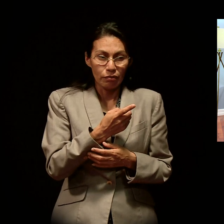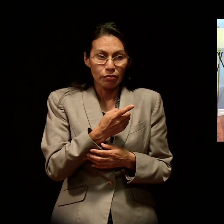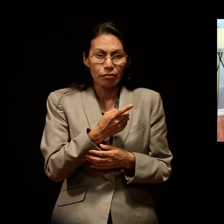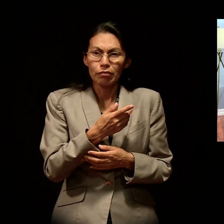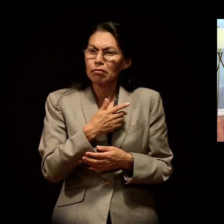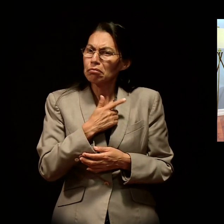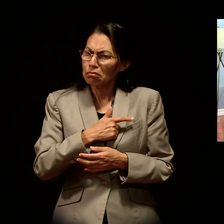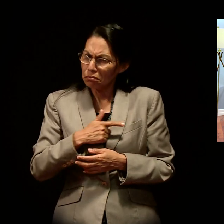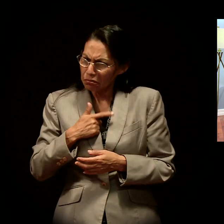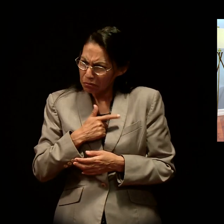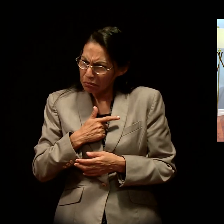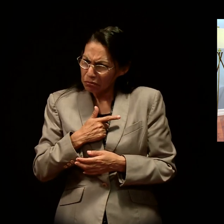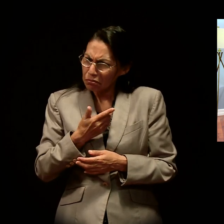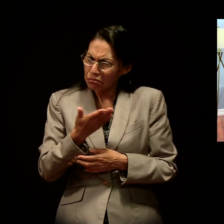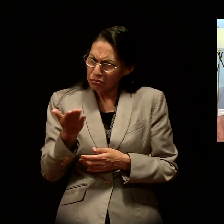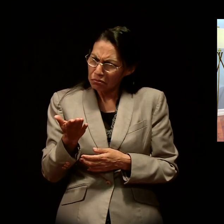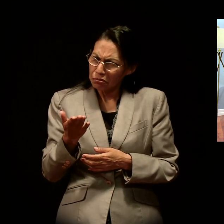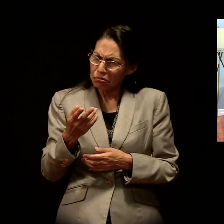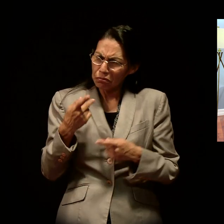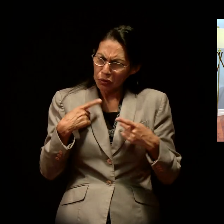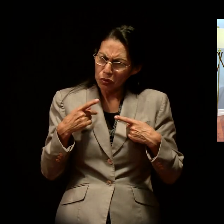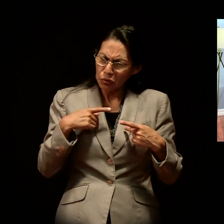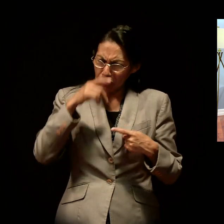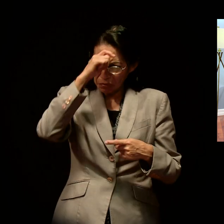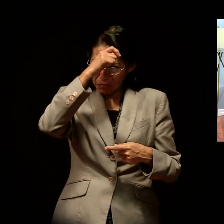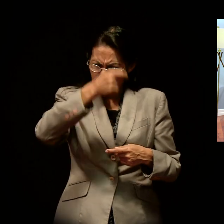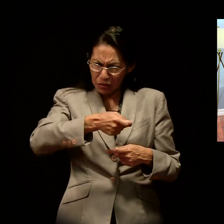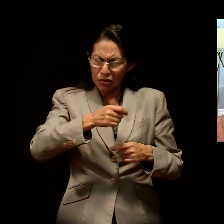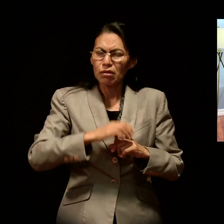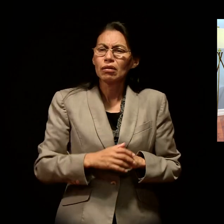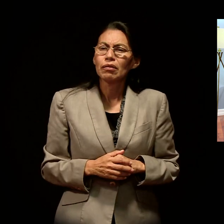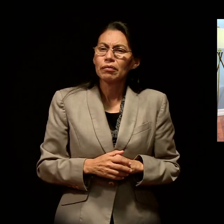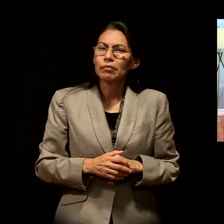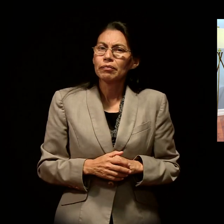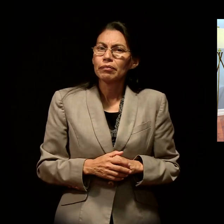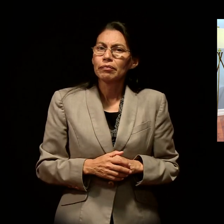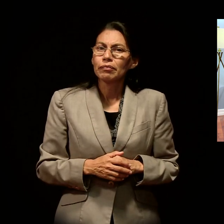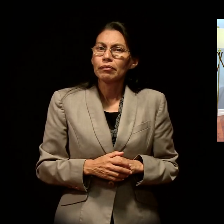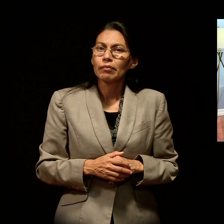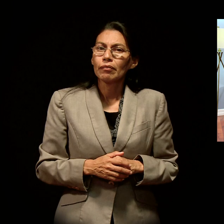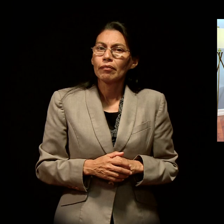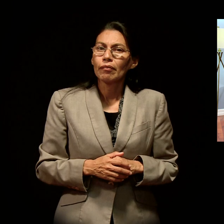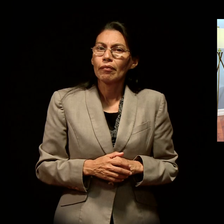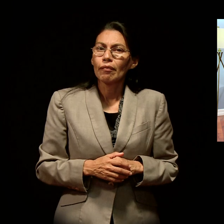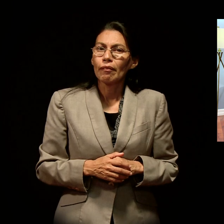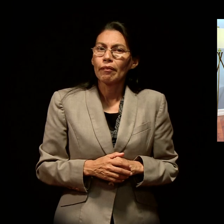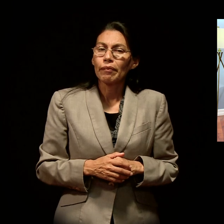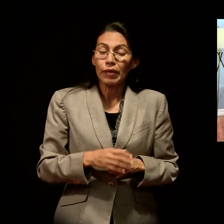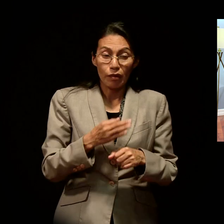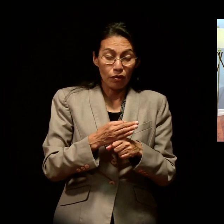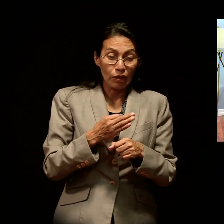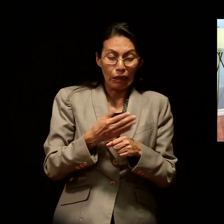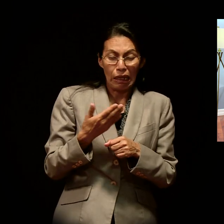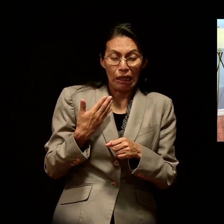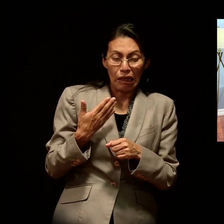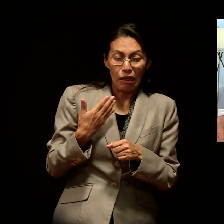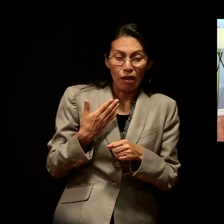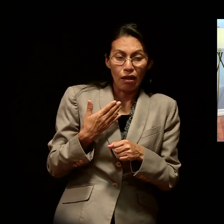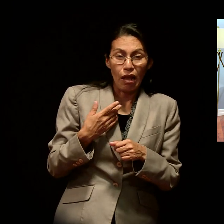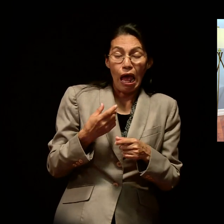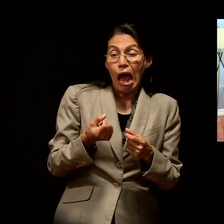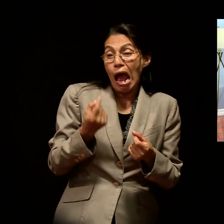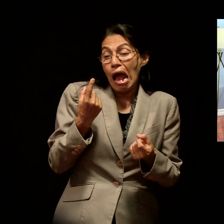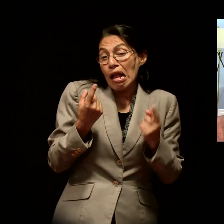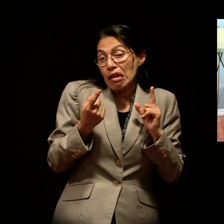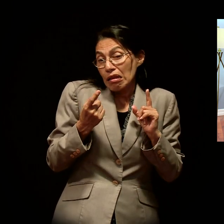dijo Me da gusto que usted es una persona muy bendecida porque en este lapso me dijo